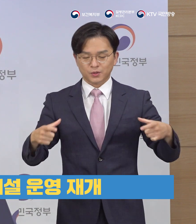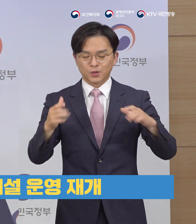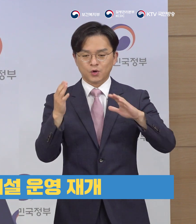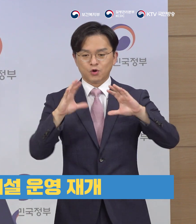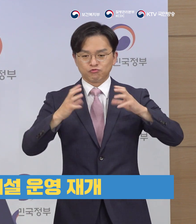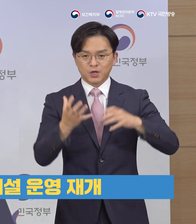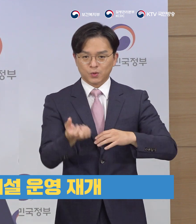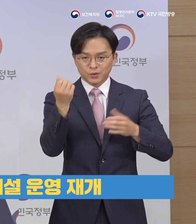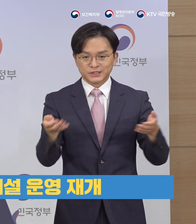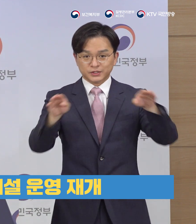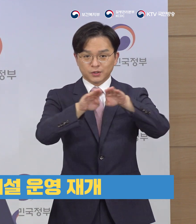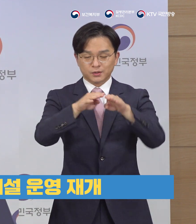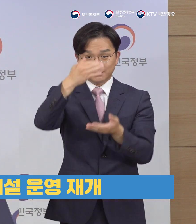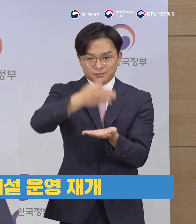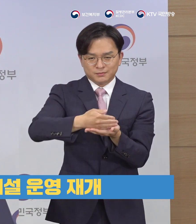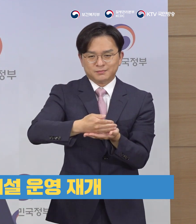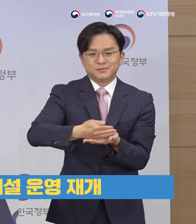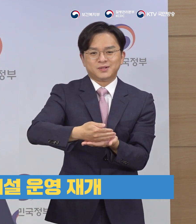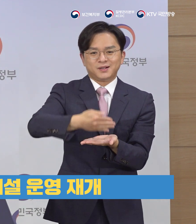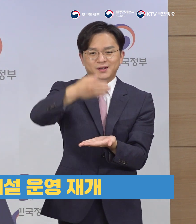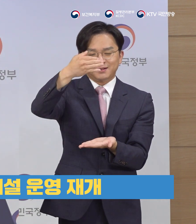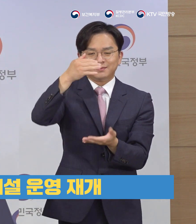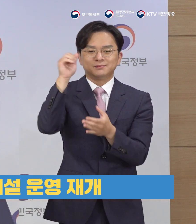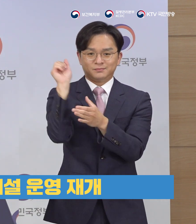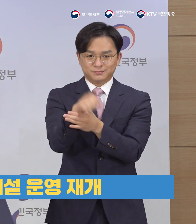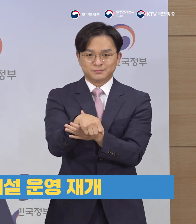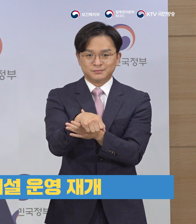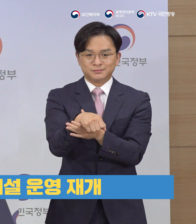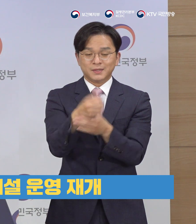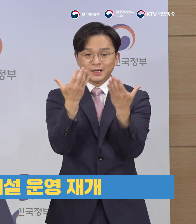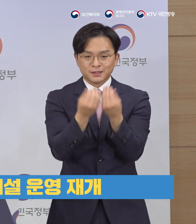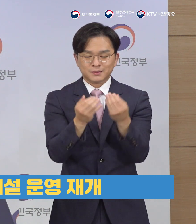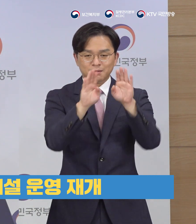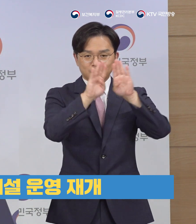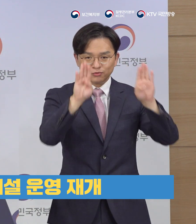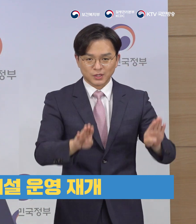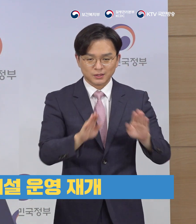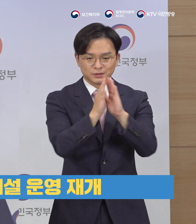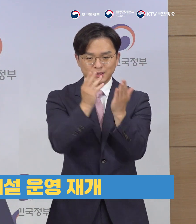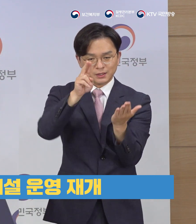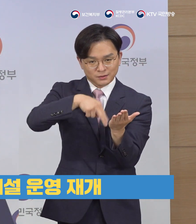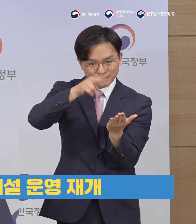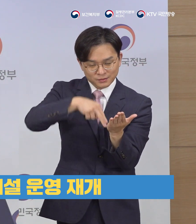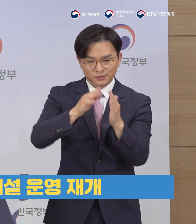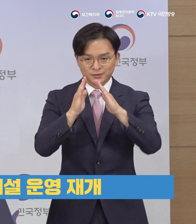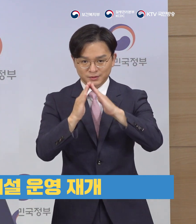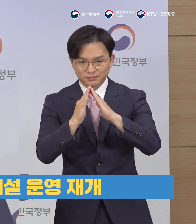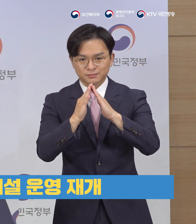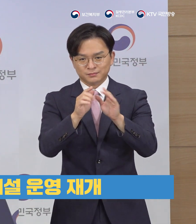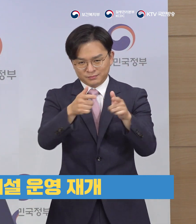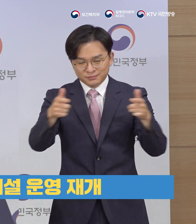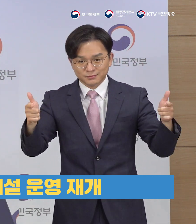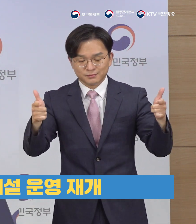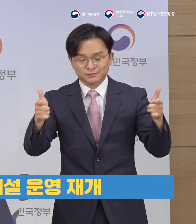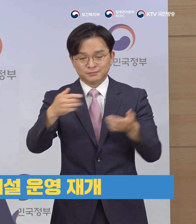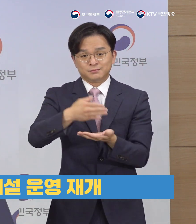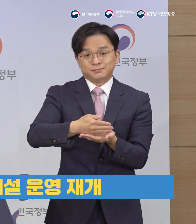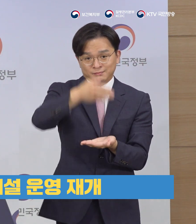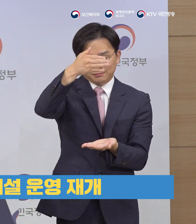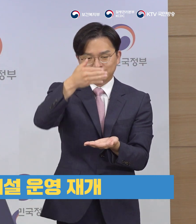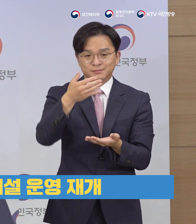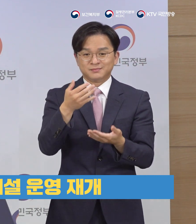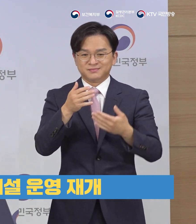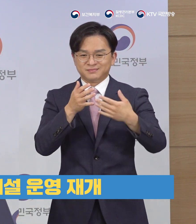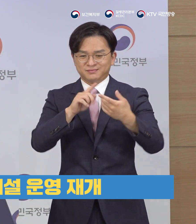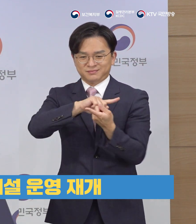수도권의 박물관, 미술관, 도서관 등 공공시설은 방역 수칙을 준수하면서 운영을 재개하게 됩니다.